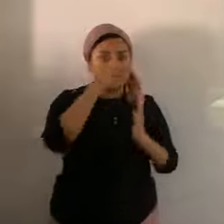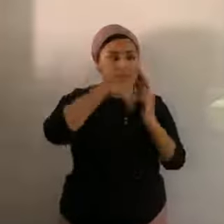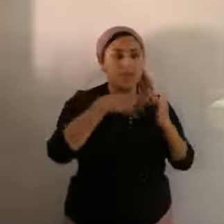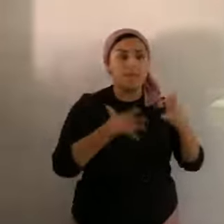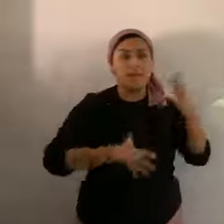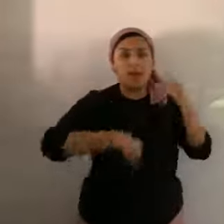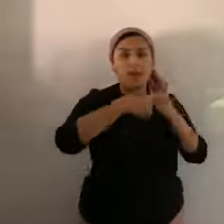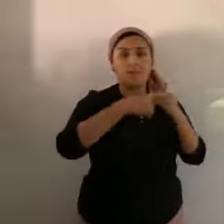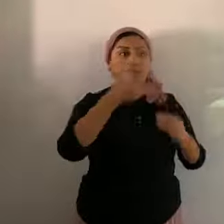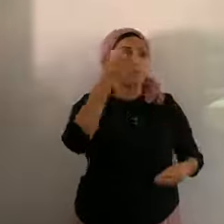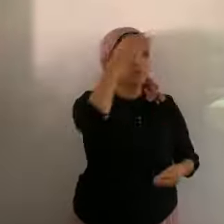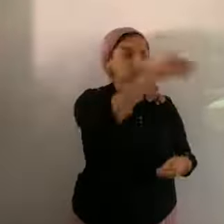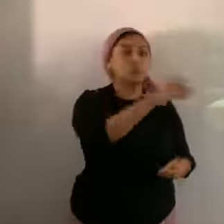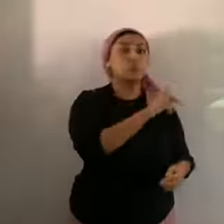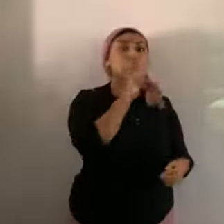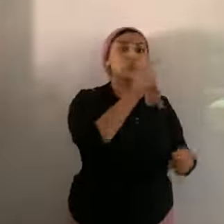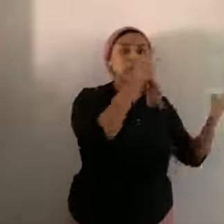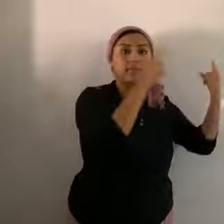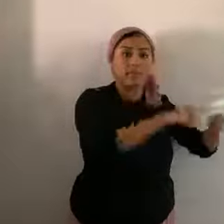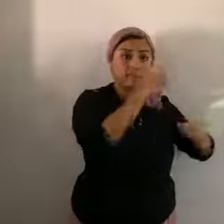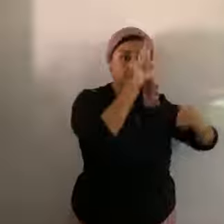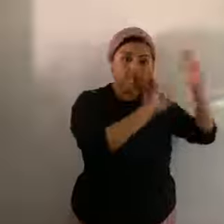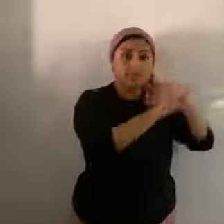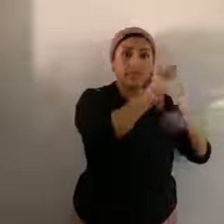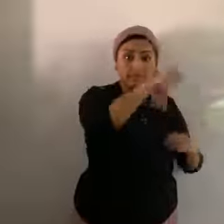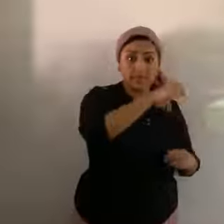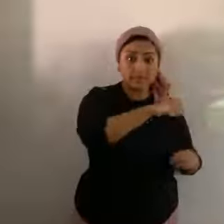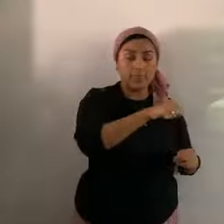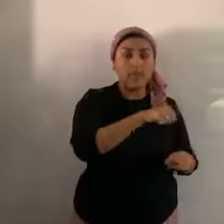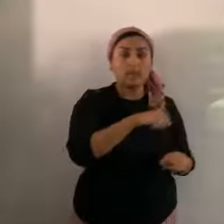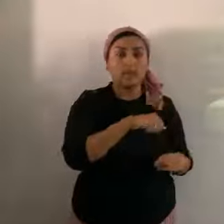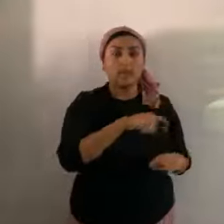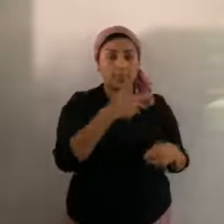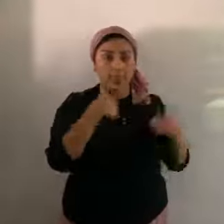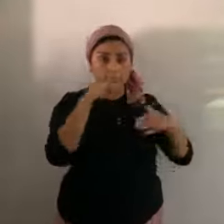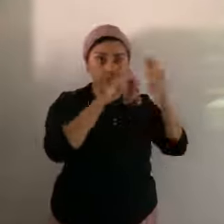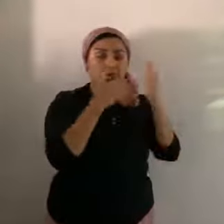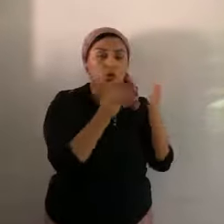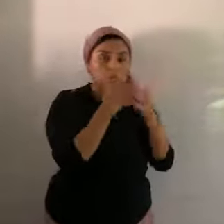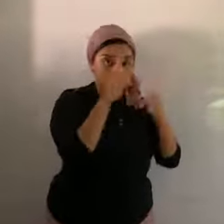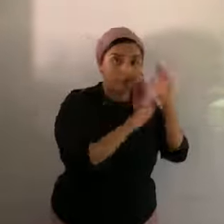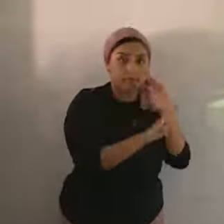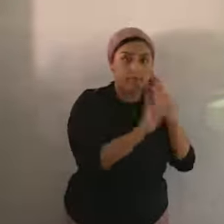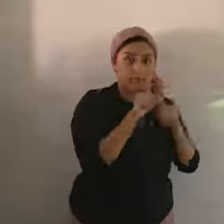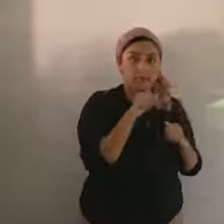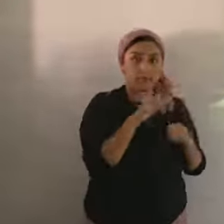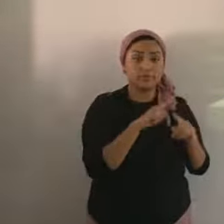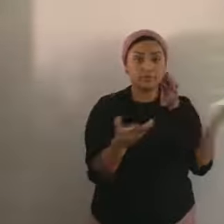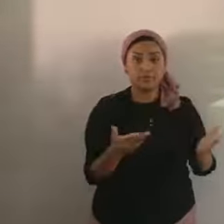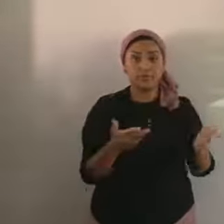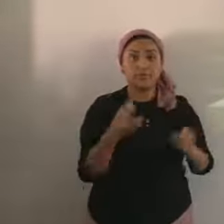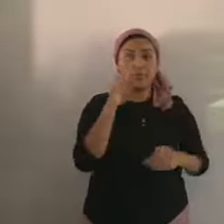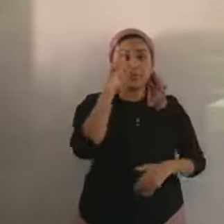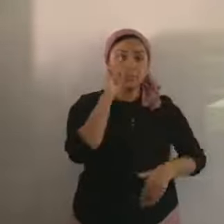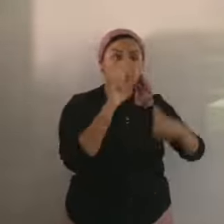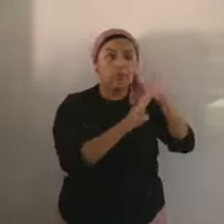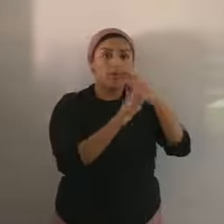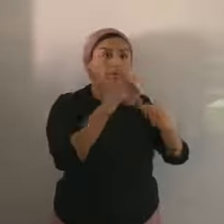apuntes dramática, o sea, es una profecía, sí, pero dramática, porque hay profecías buenas, pero en este caso es una